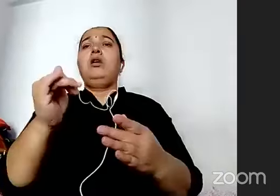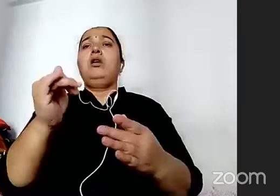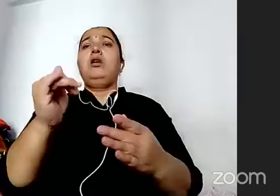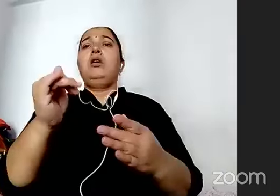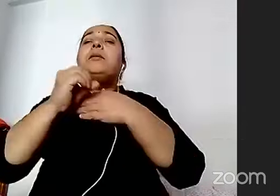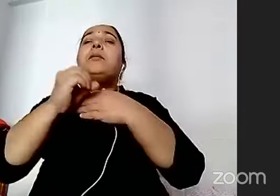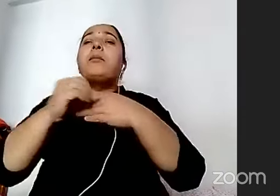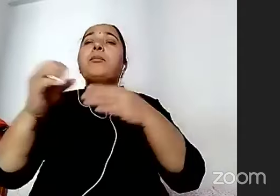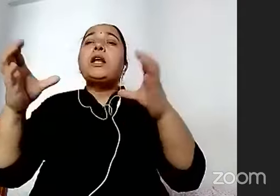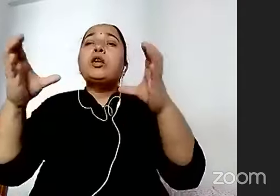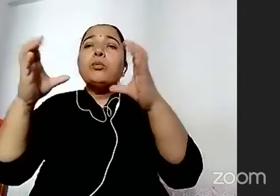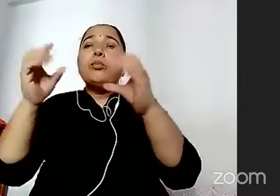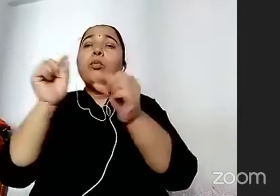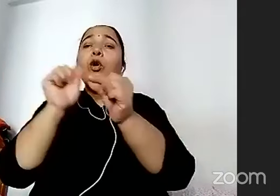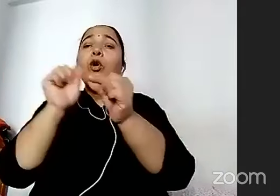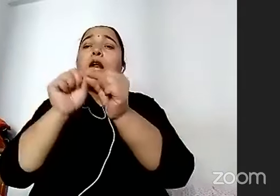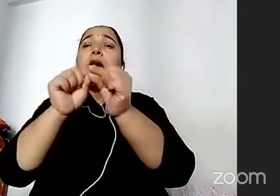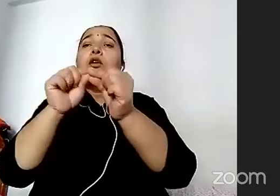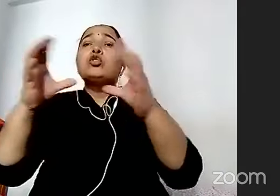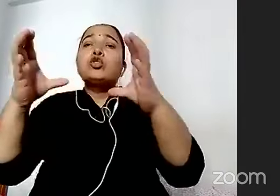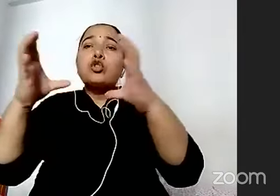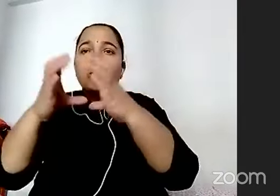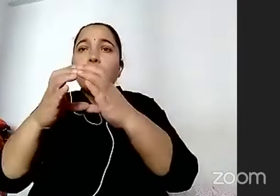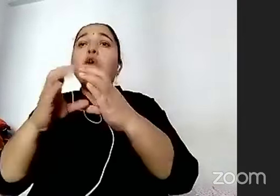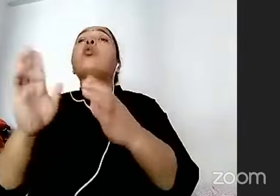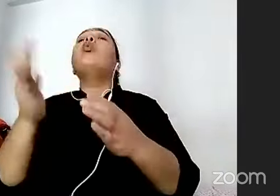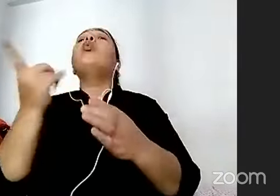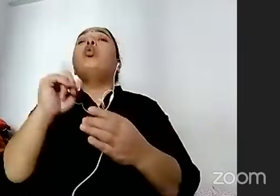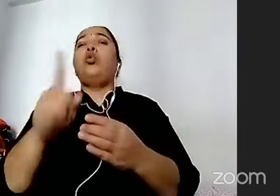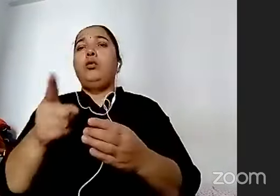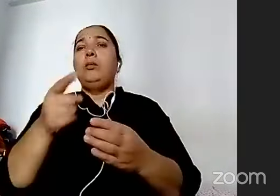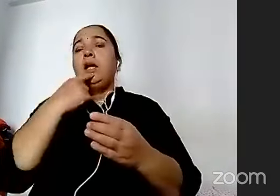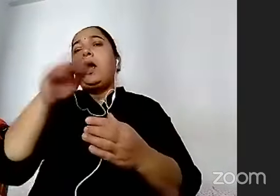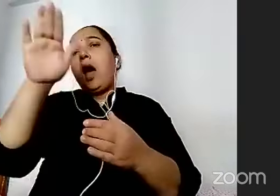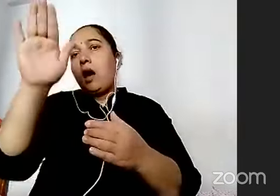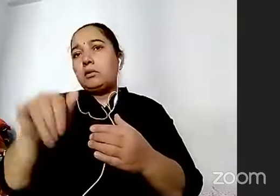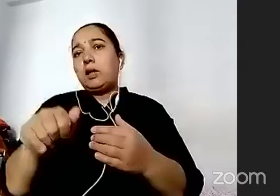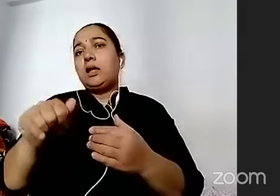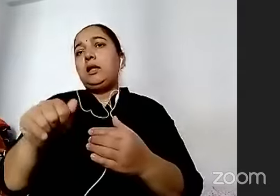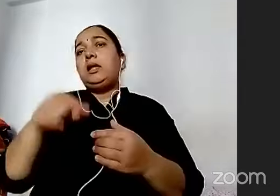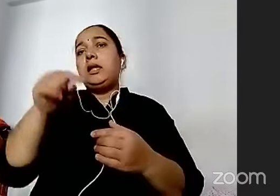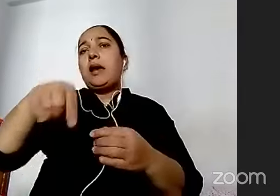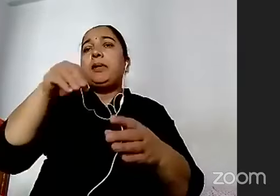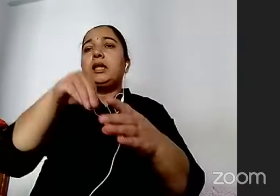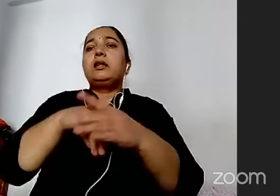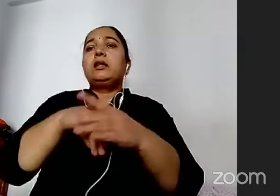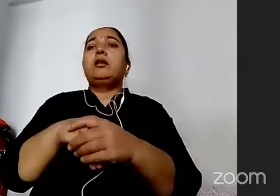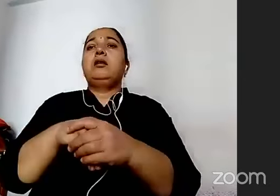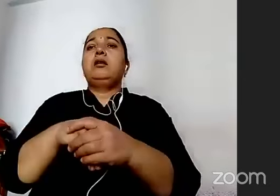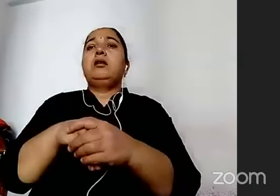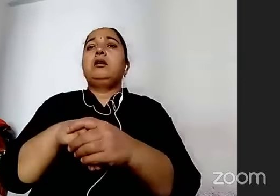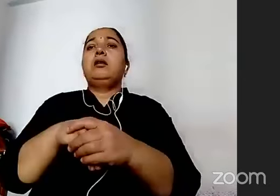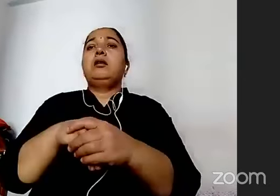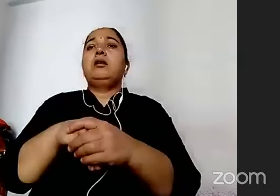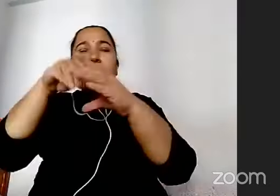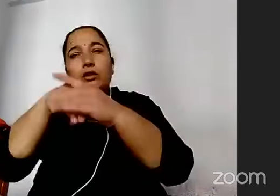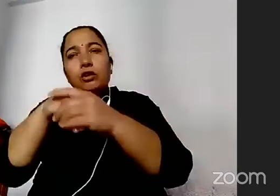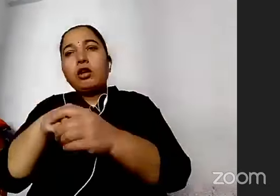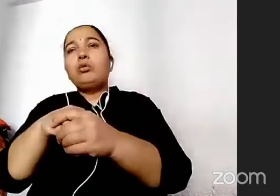भनेर आउँदाखेरि त्यहाँ चाहिँ तपाईँको अपाङ्गताभित्रको अपाङ्गता भएको महिलाको कुरा आउँछ, अनि अपाङ्गता